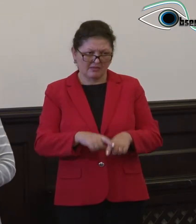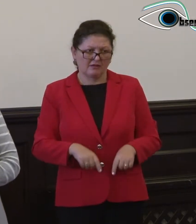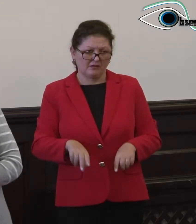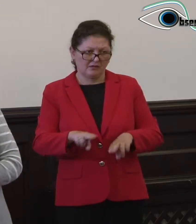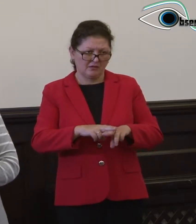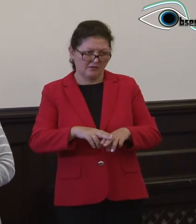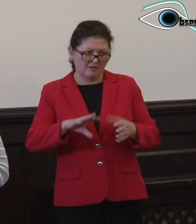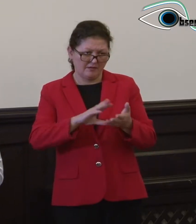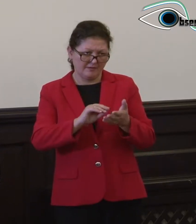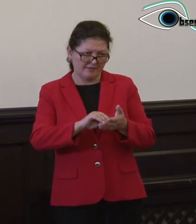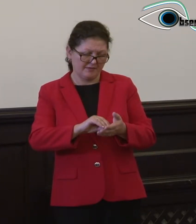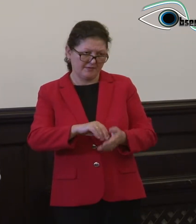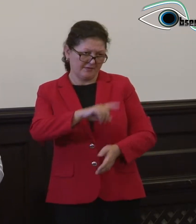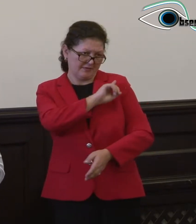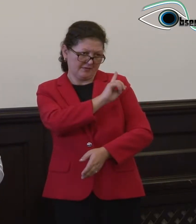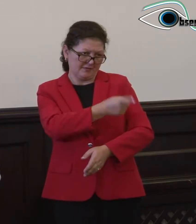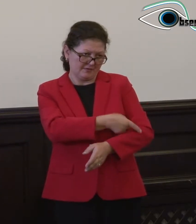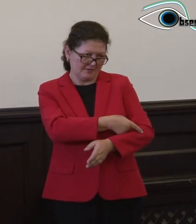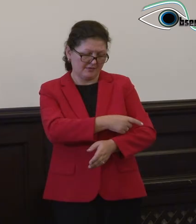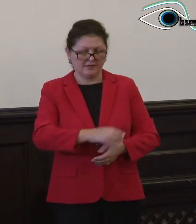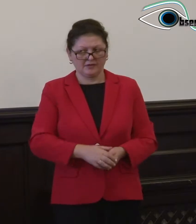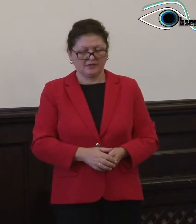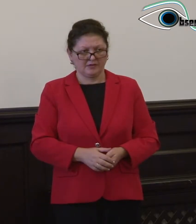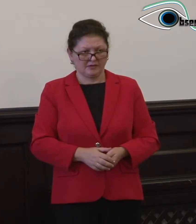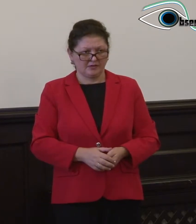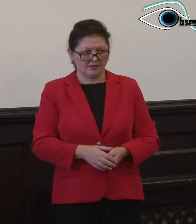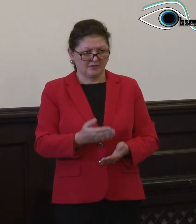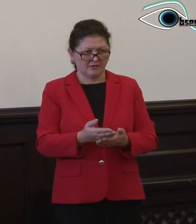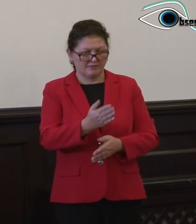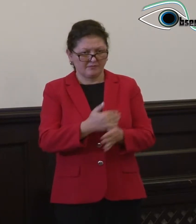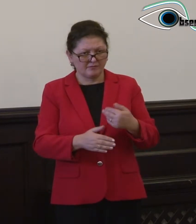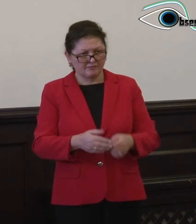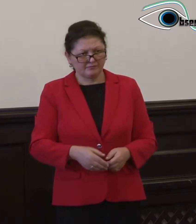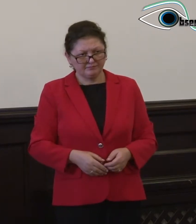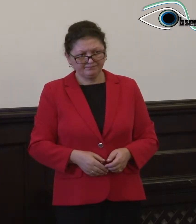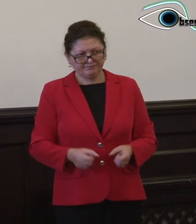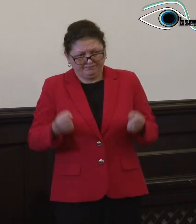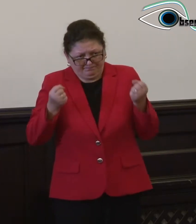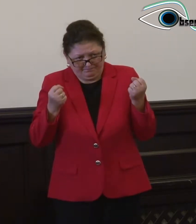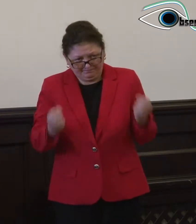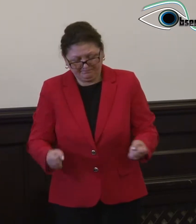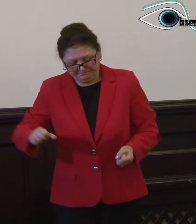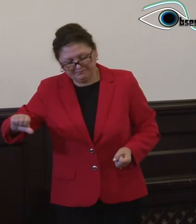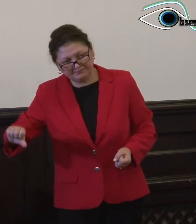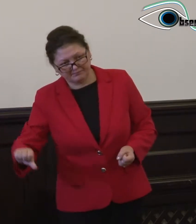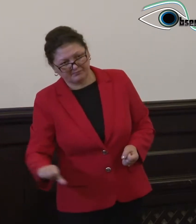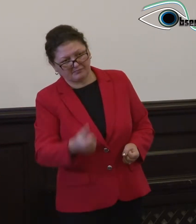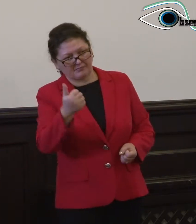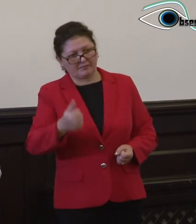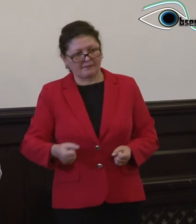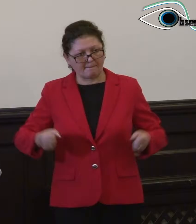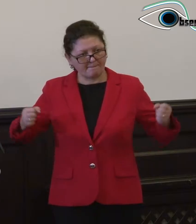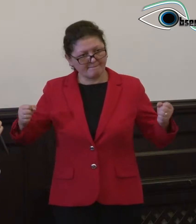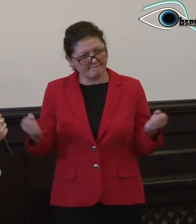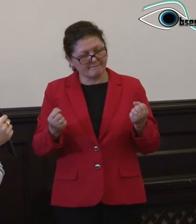pentru Persoanele cu Dizabilități. A fost destul de dificil să revenim, să spunem, în forță